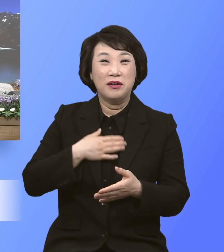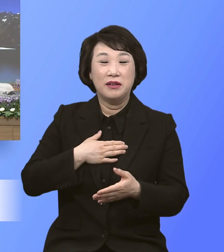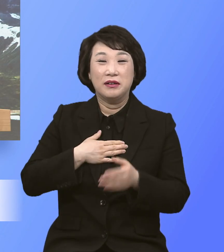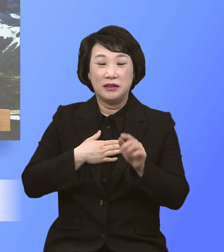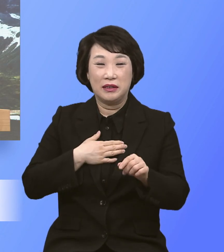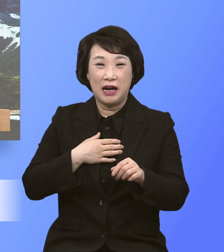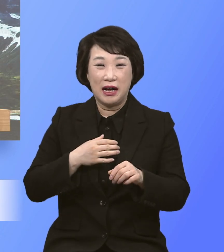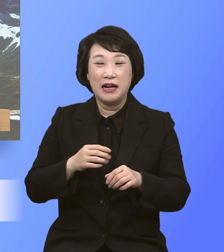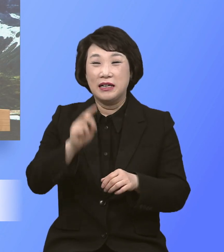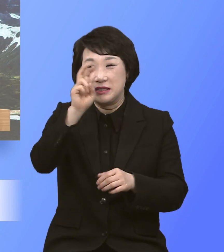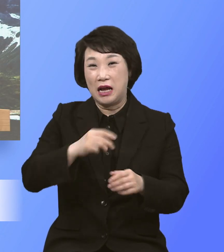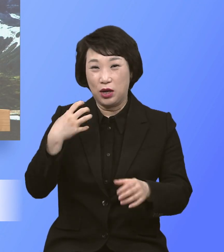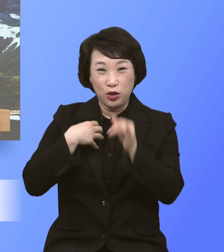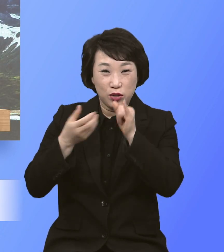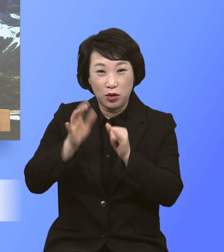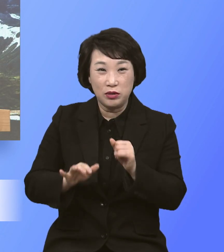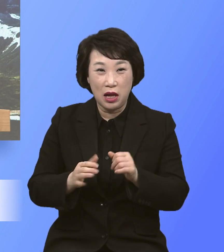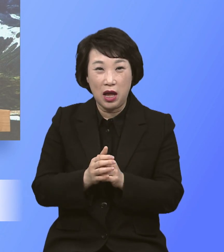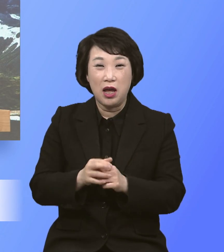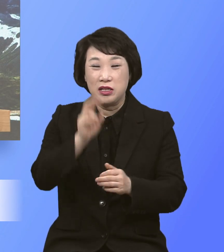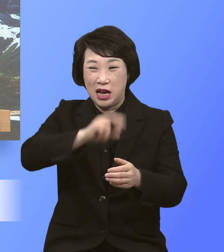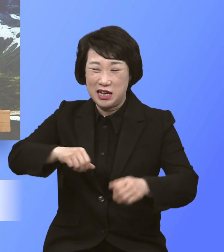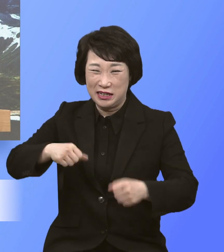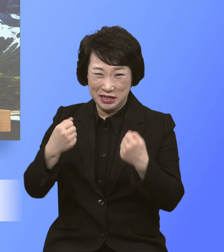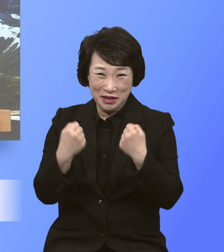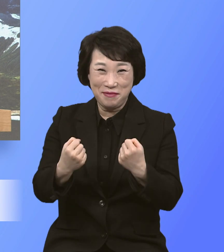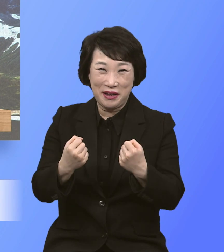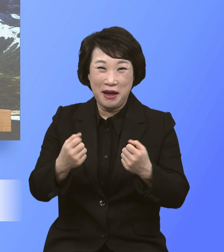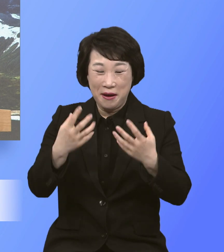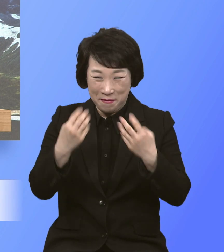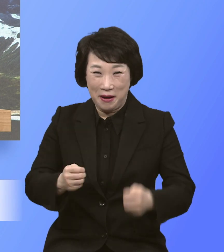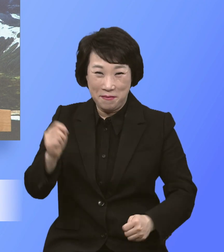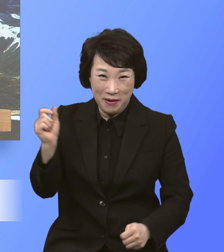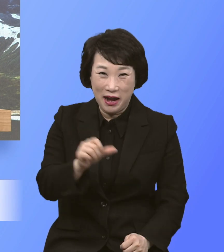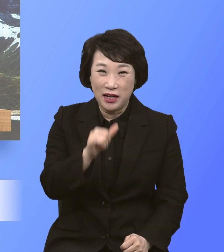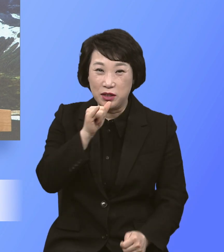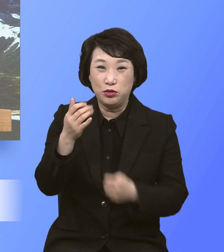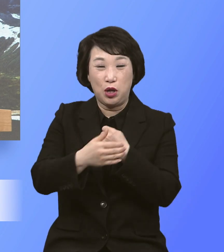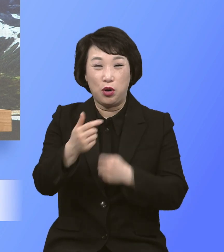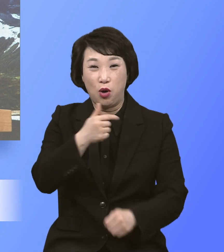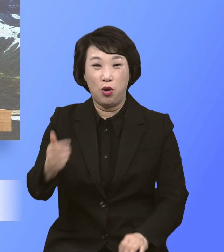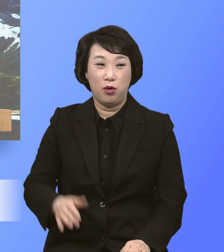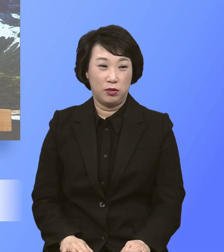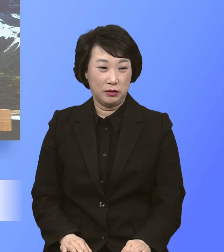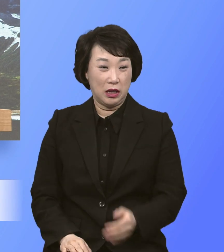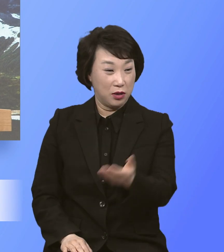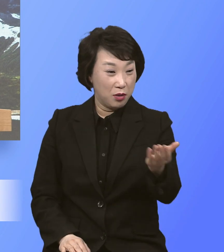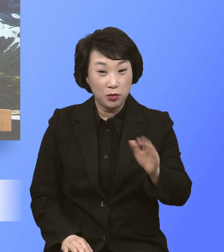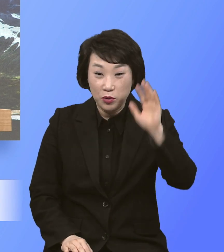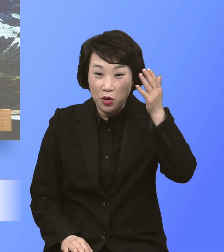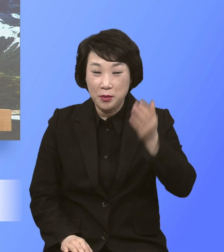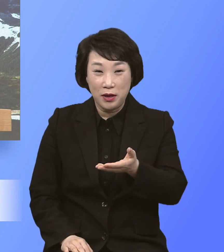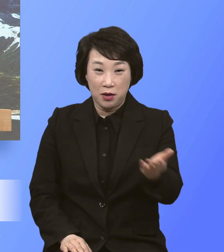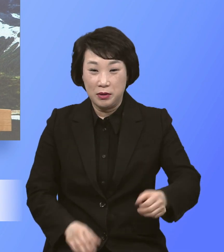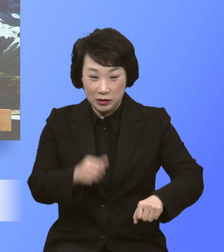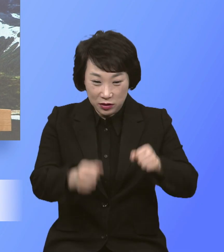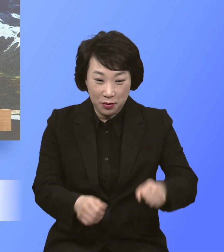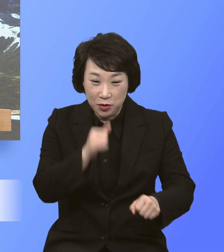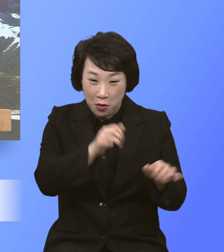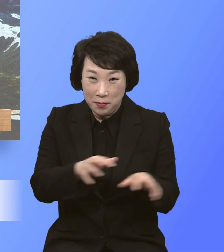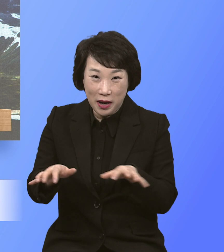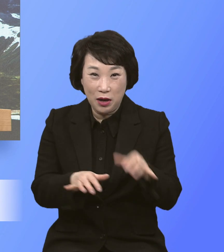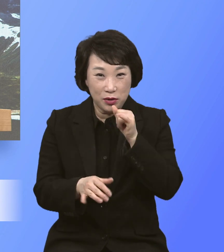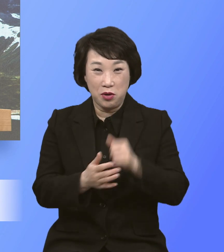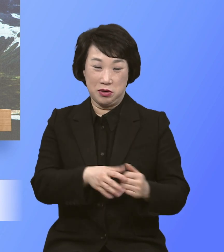있어. 지금은 드럼도 있어. 지금은 기타도 있어. 지금은 뭐